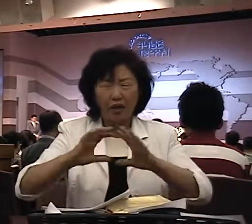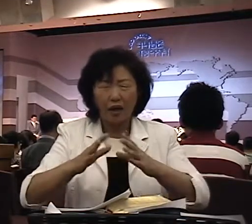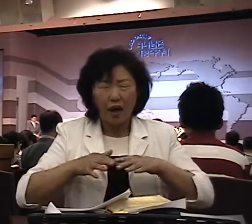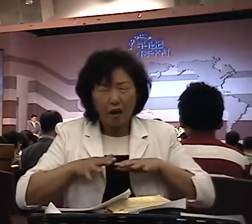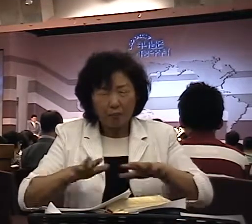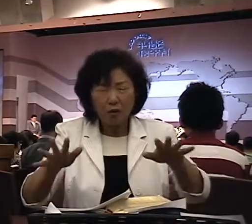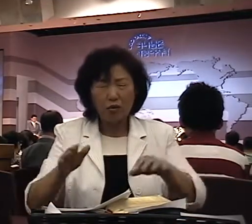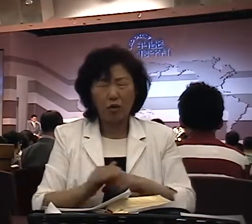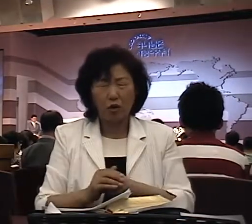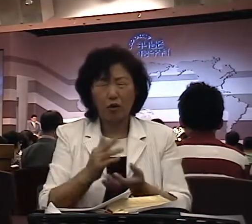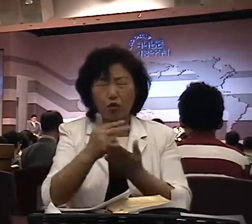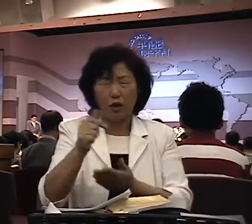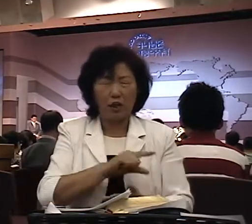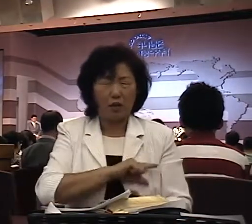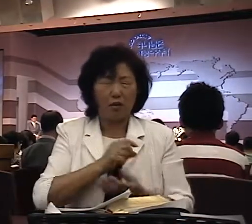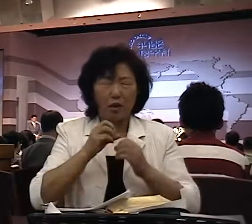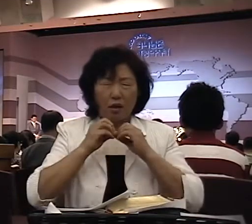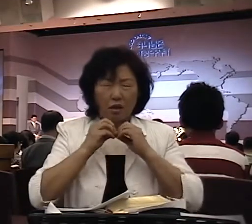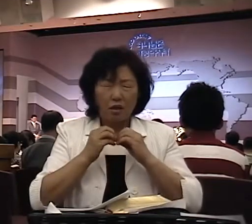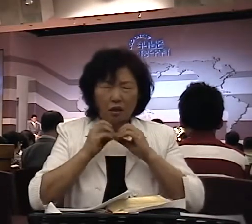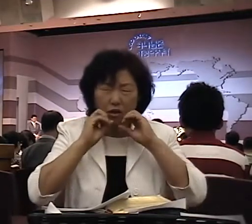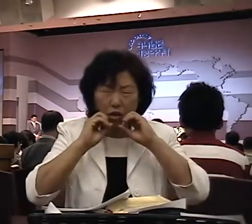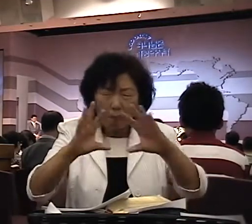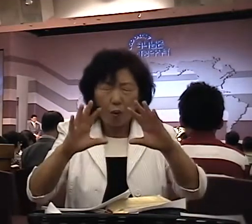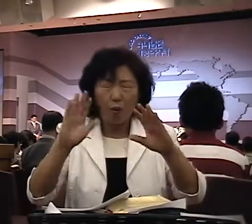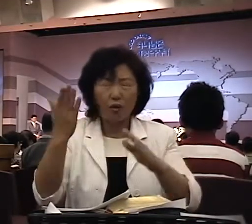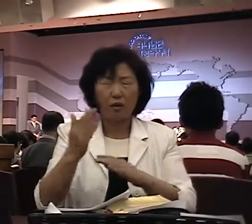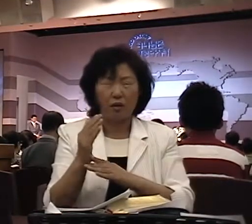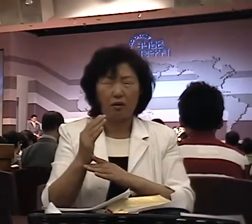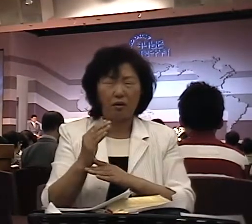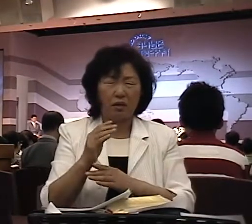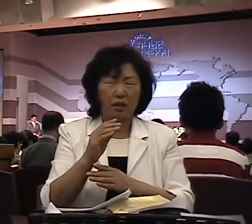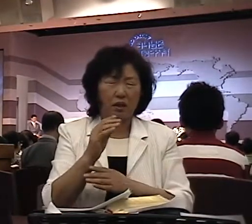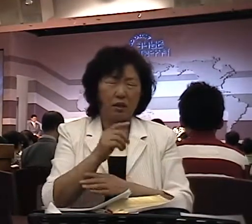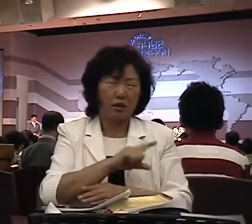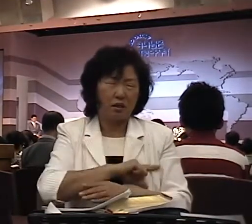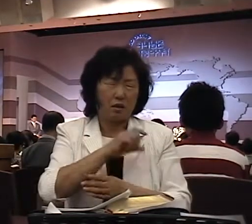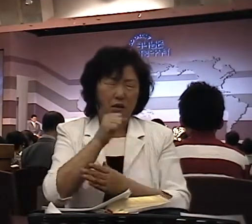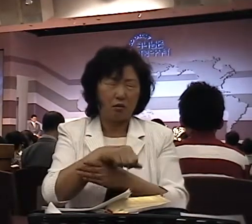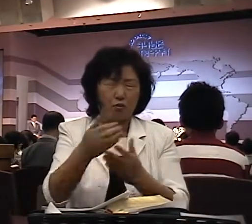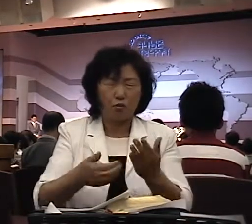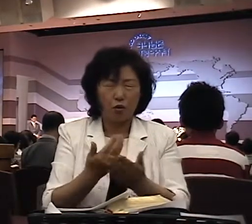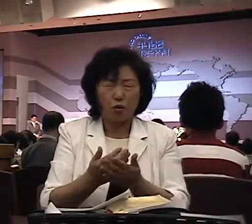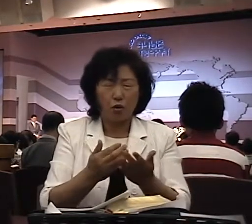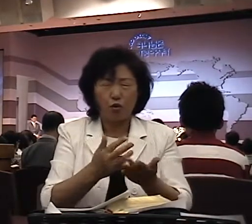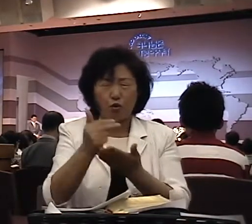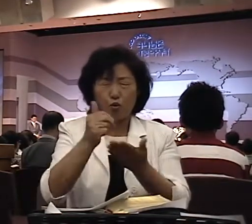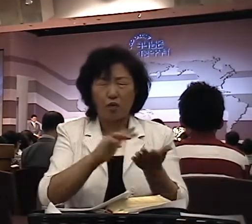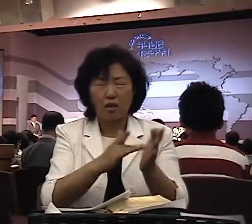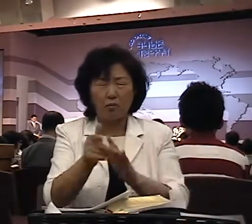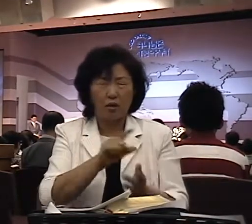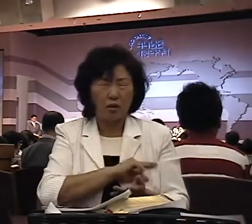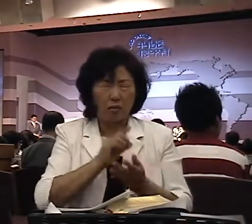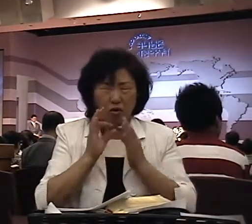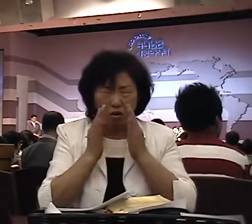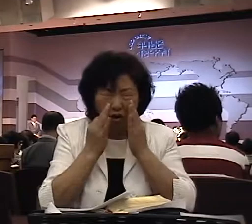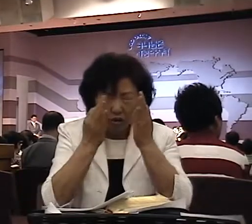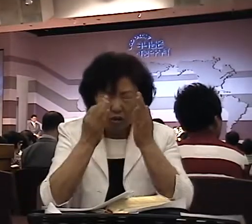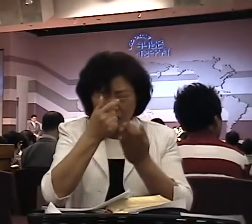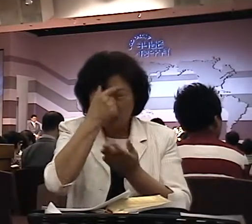이름이 선포되는 축복을 허락하여 주시옵소서. 우리 주 예수님의 이름으로